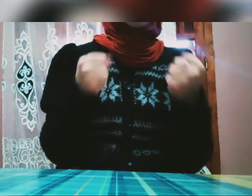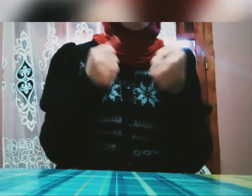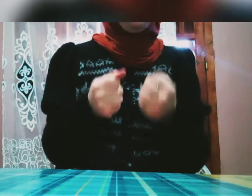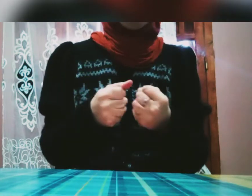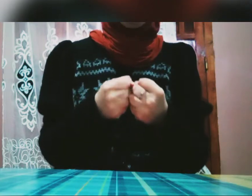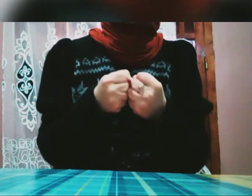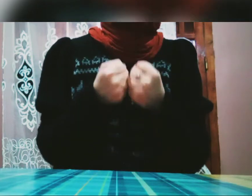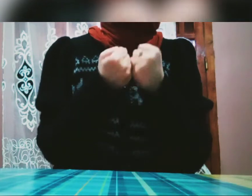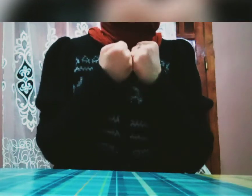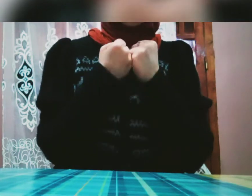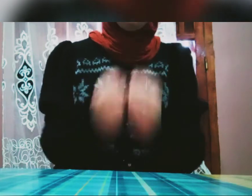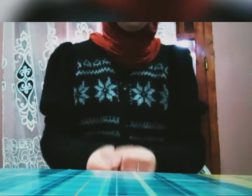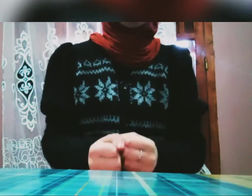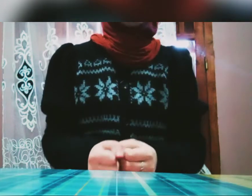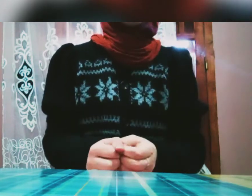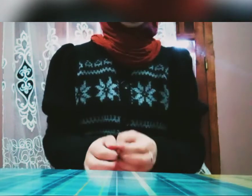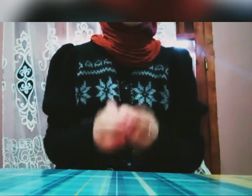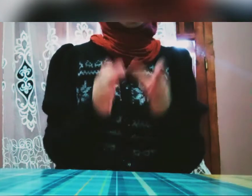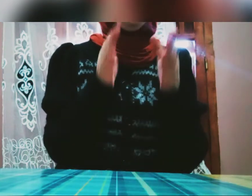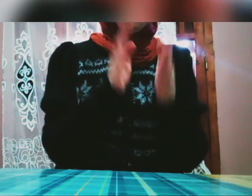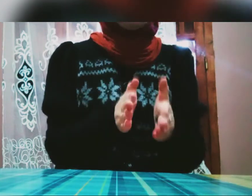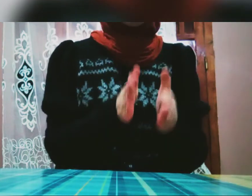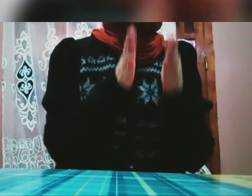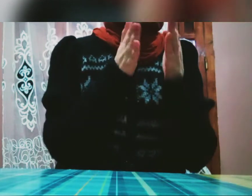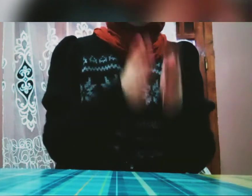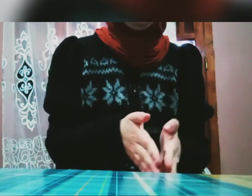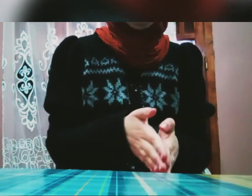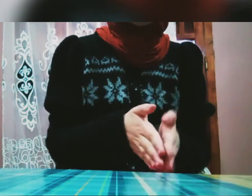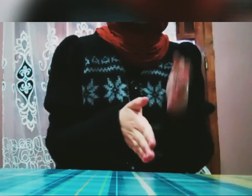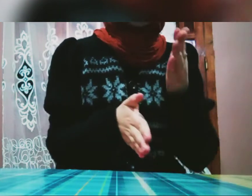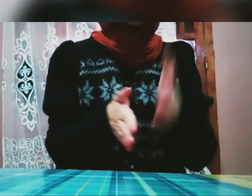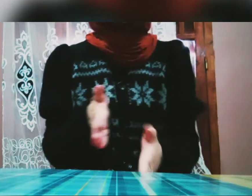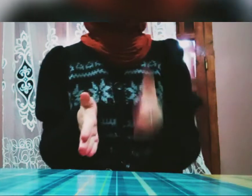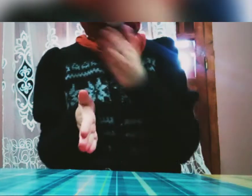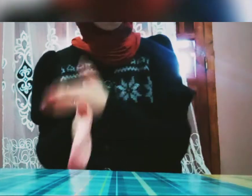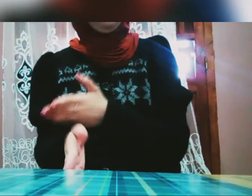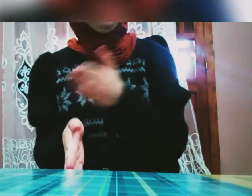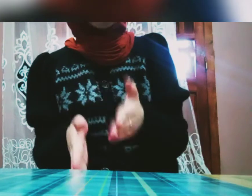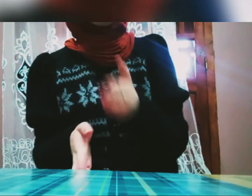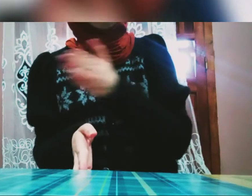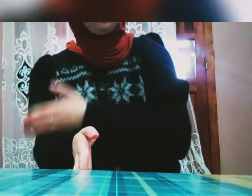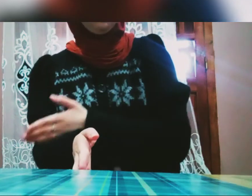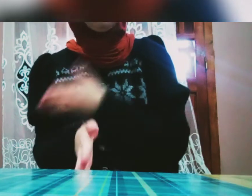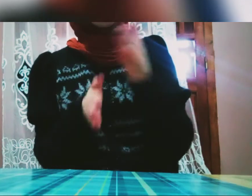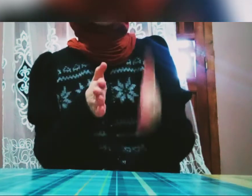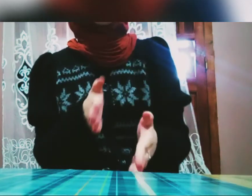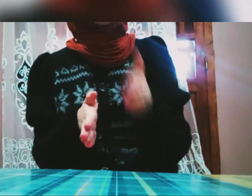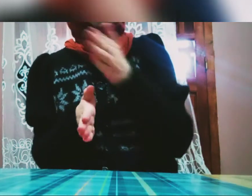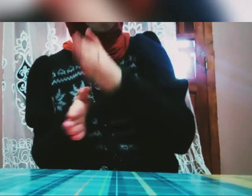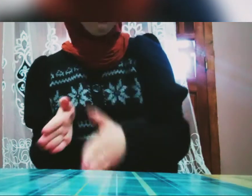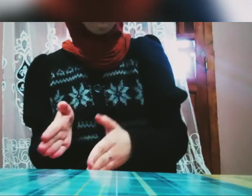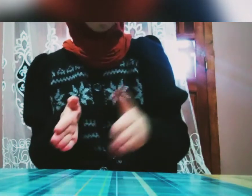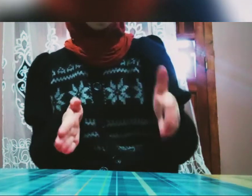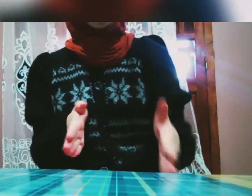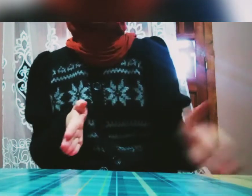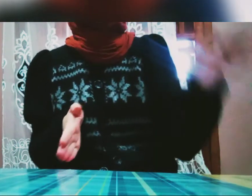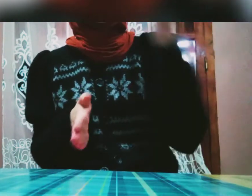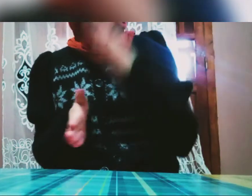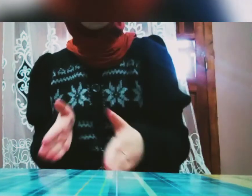انضباط وتعلمك الانضباط انك عندك وقت منضبط عليه تقابل ربي فيه اللي هي الصلاة وتعبد ربي فيه وتدعي ربي